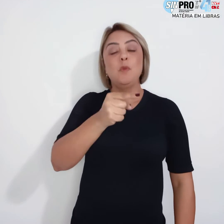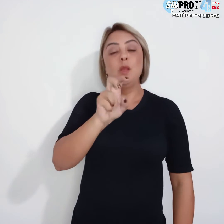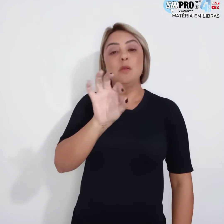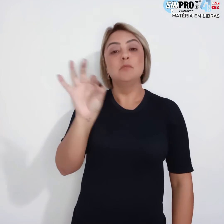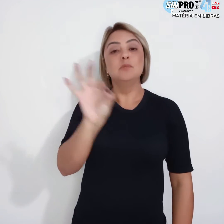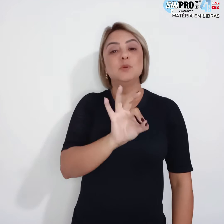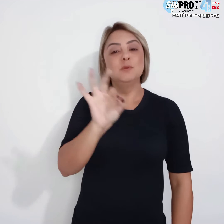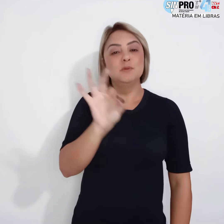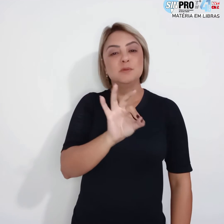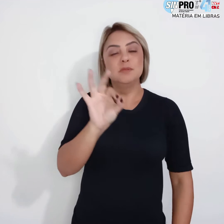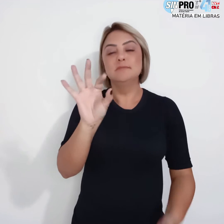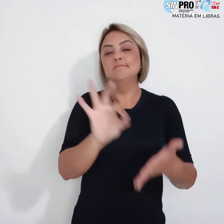48,5% dos inscritos.